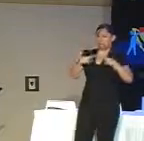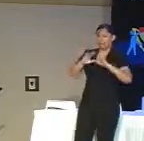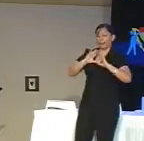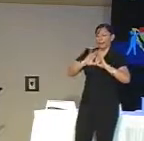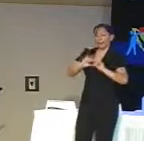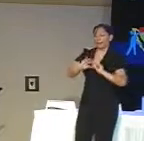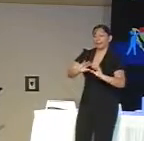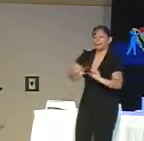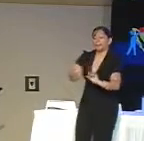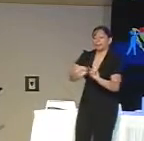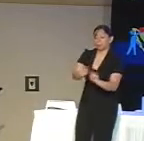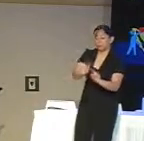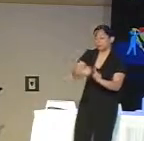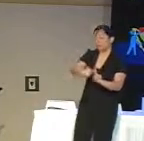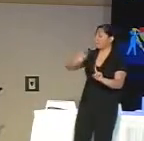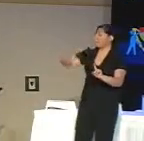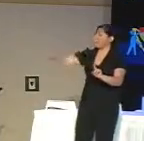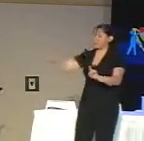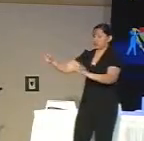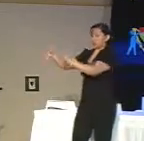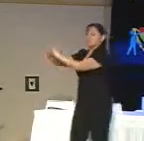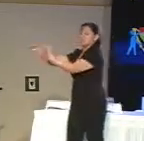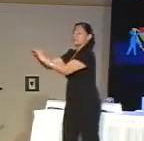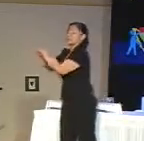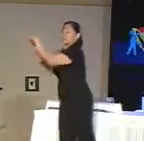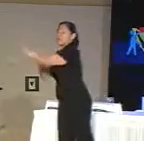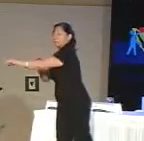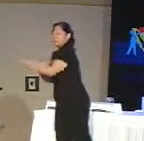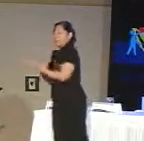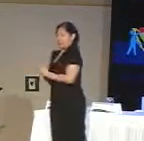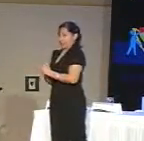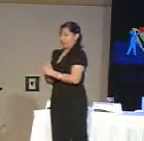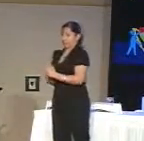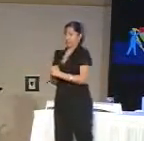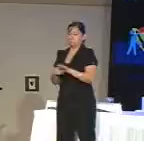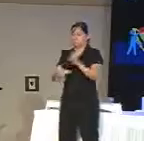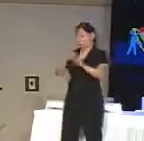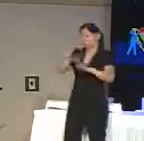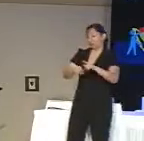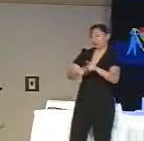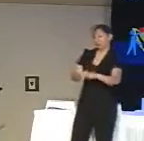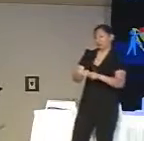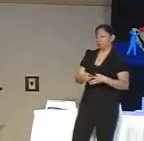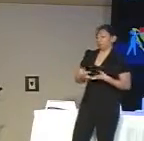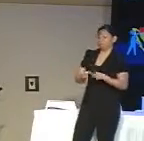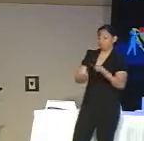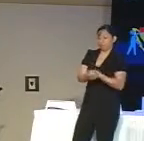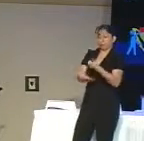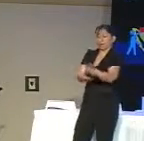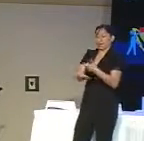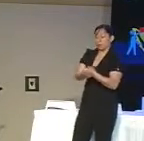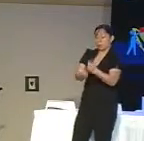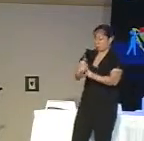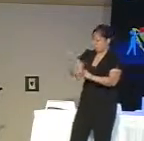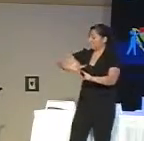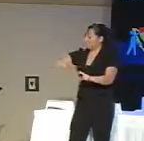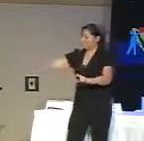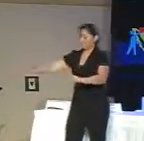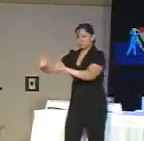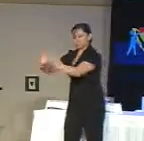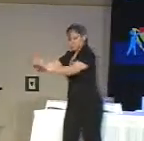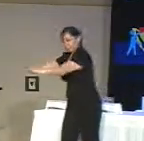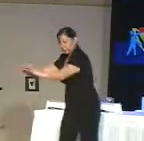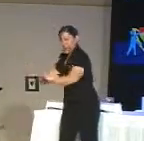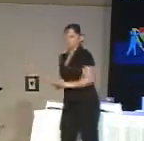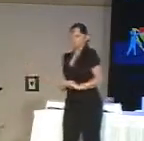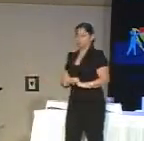comunitarios con diferentes nombres, dependientes de diferentes secretarías de Estado. Pues bien,